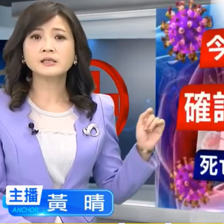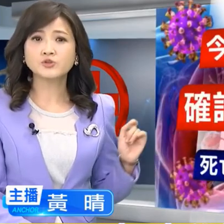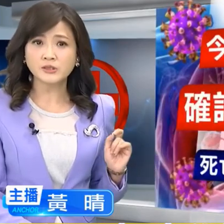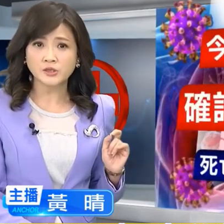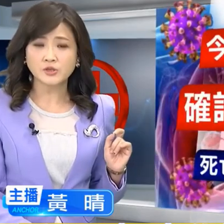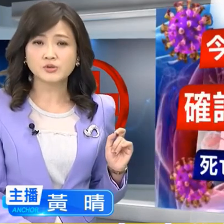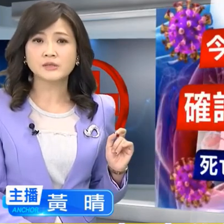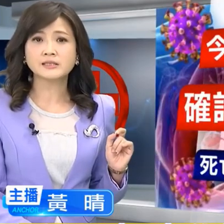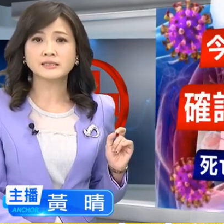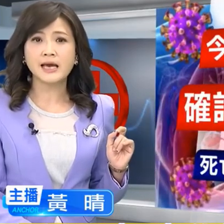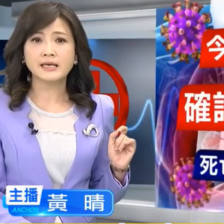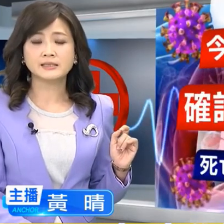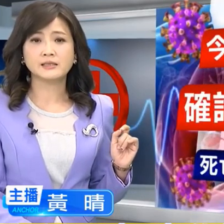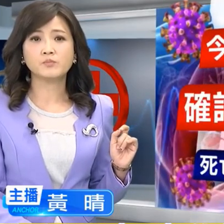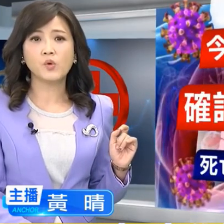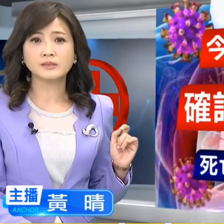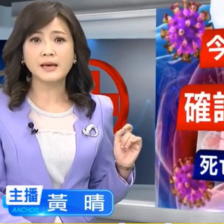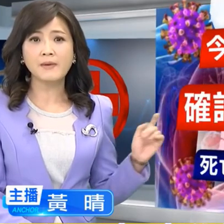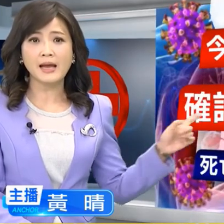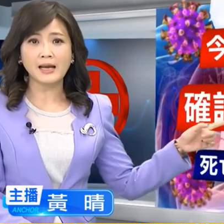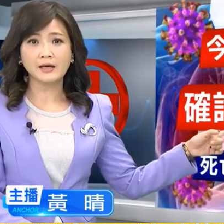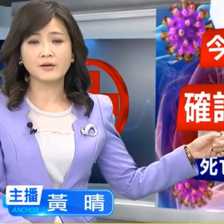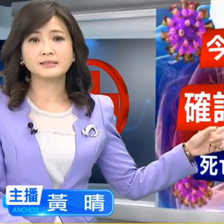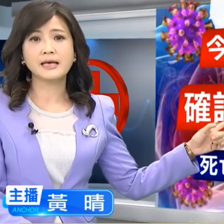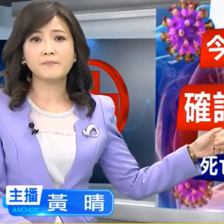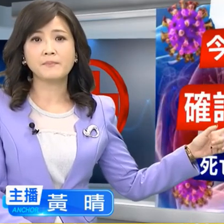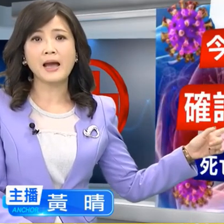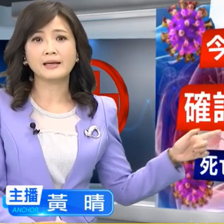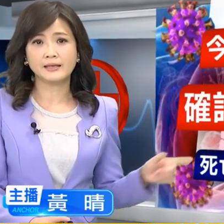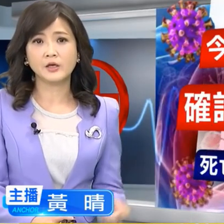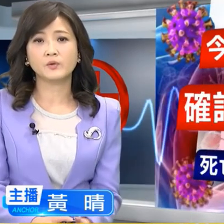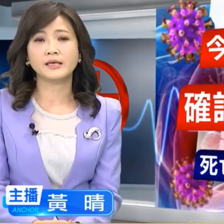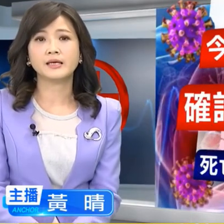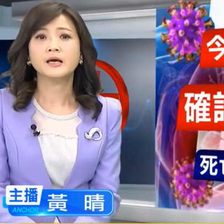累计确诊人数到现在已经破300，来到了306例。